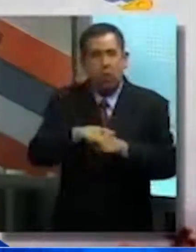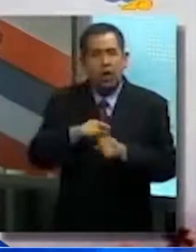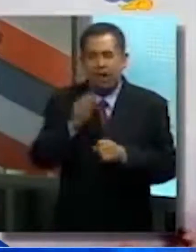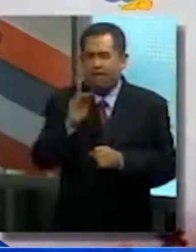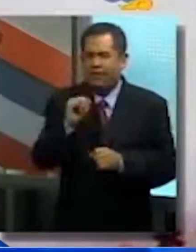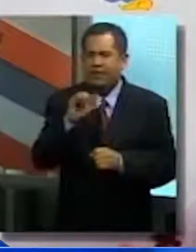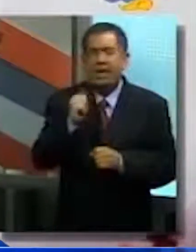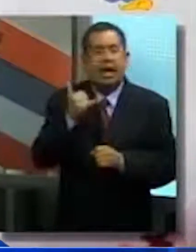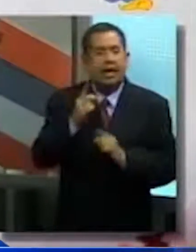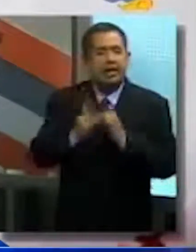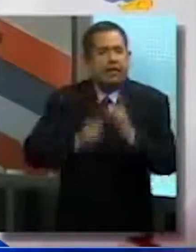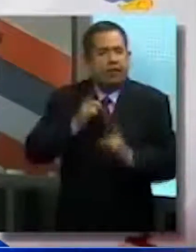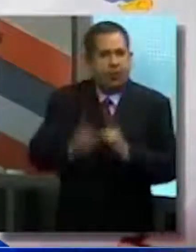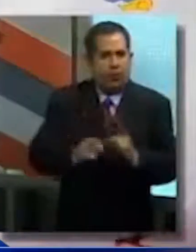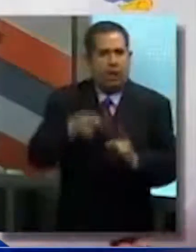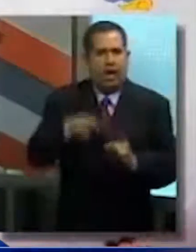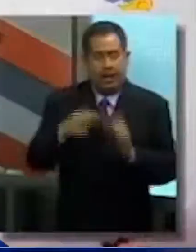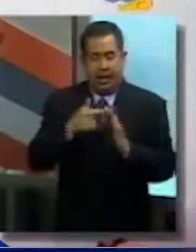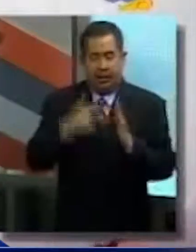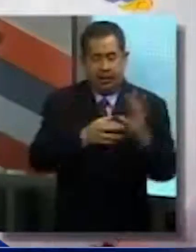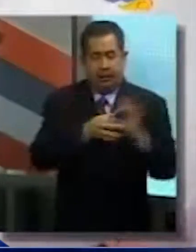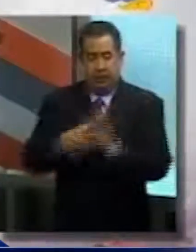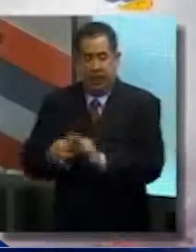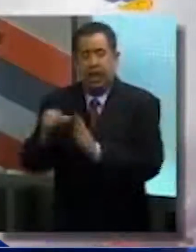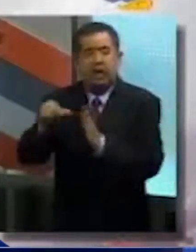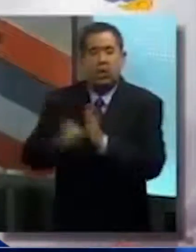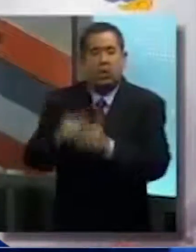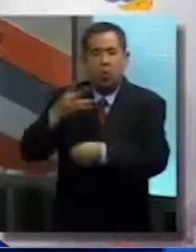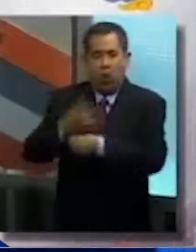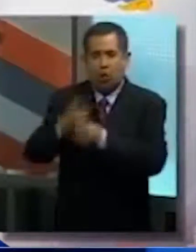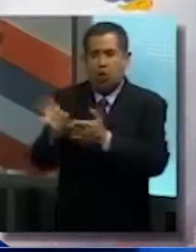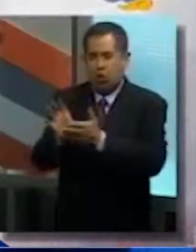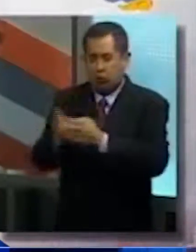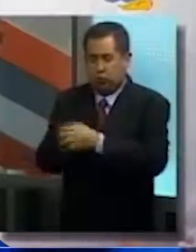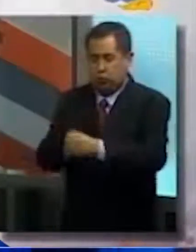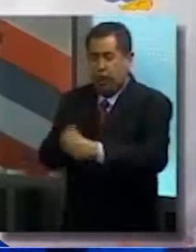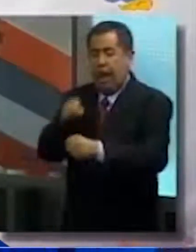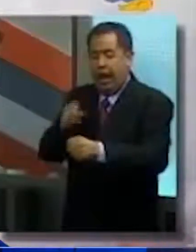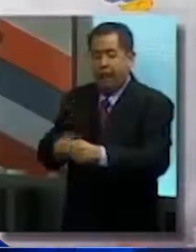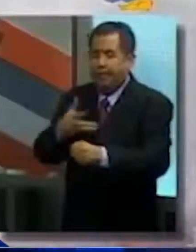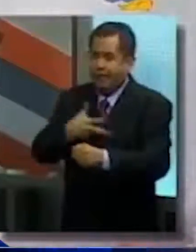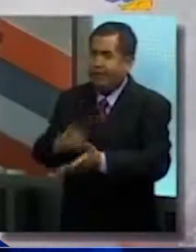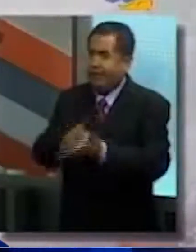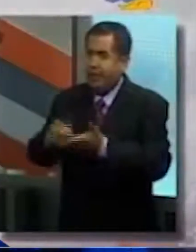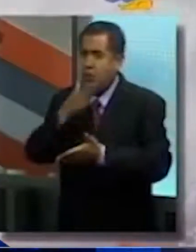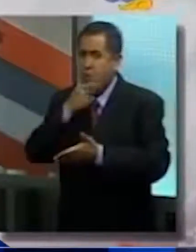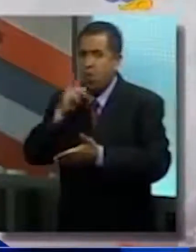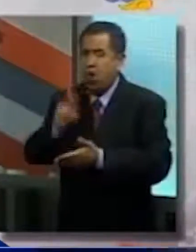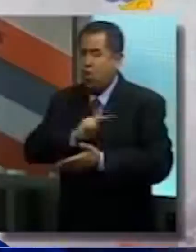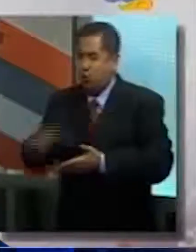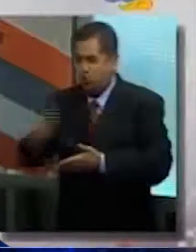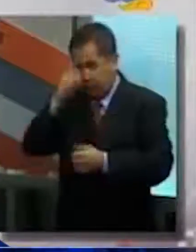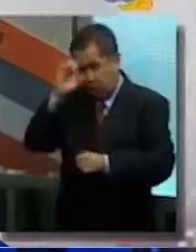Deporte, reglamentaria del artículo 4 constitucional, que reconoce el derecho de las y los mexicanos a la